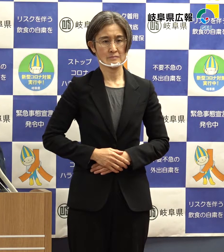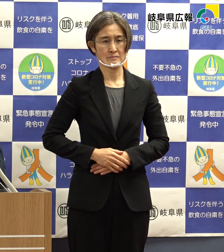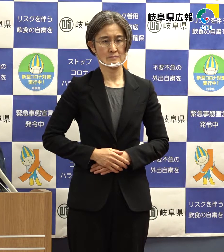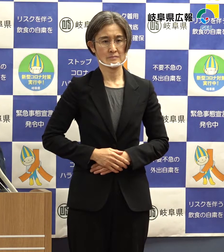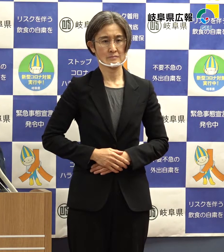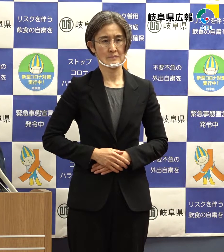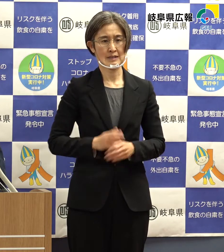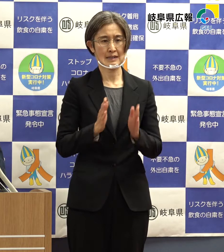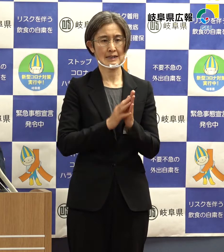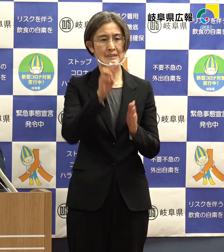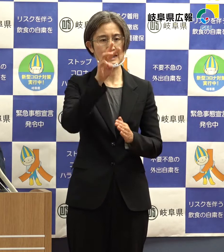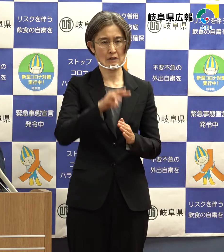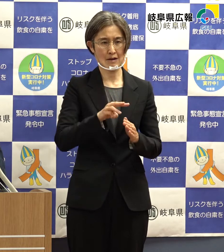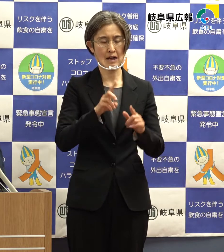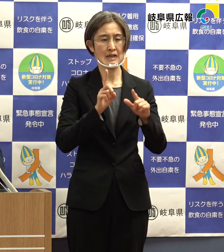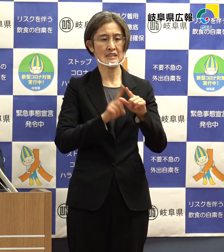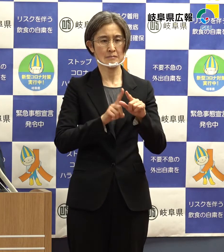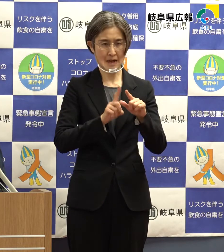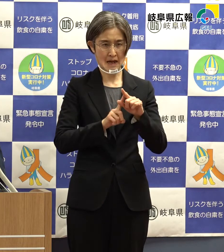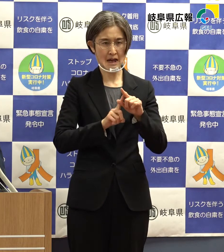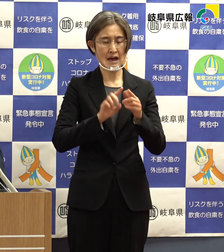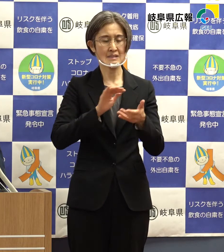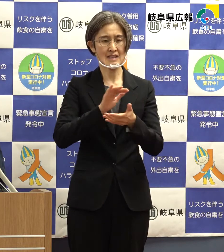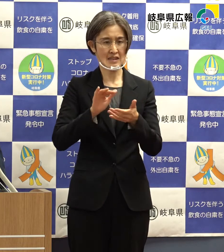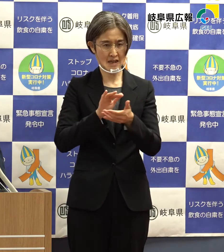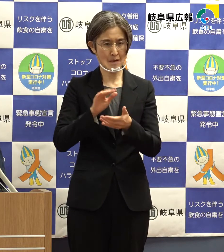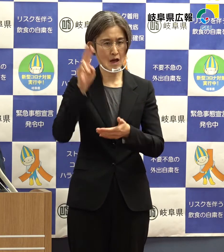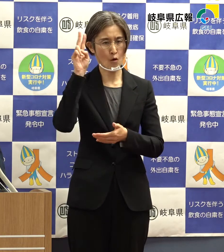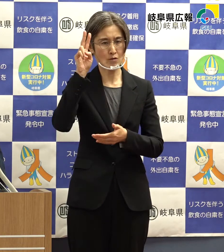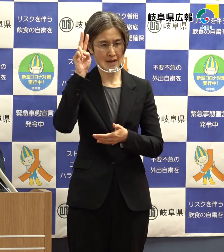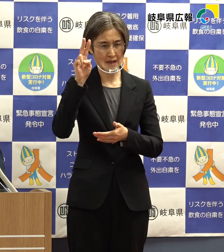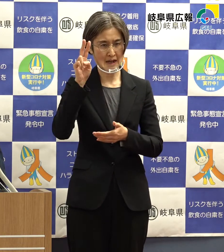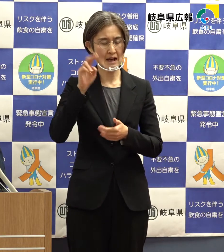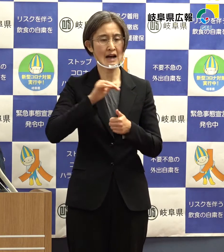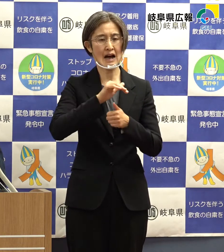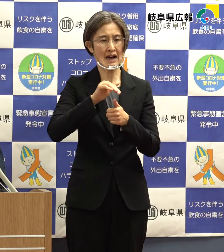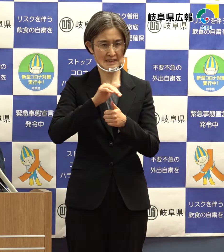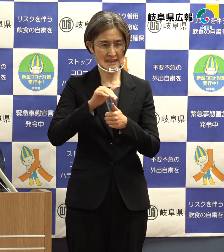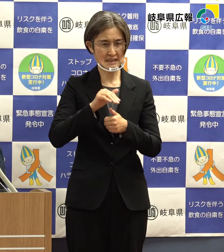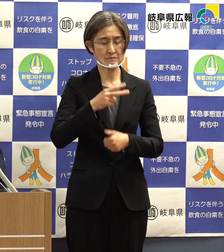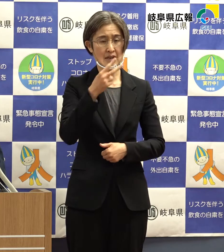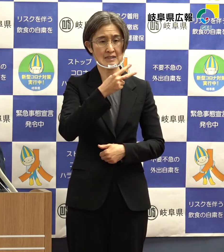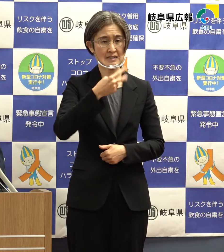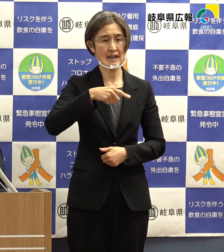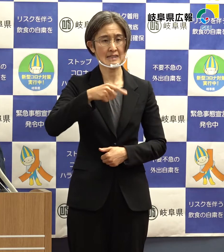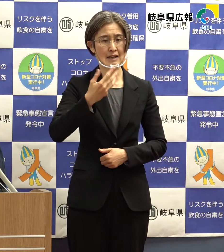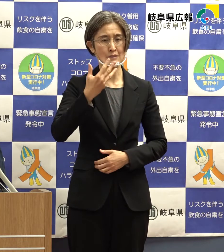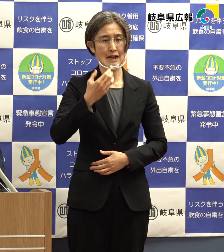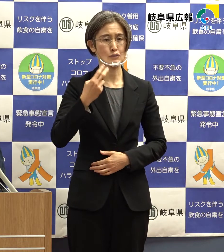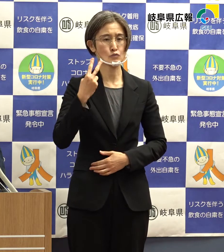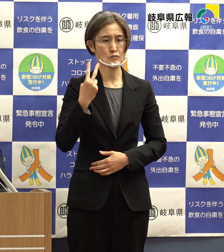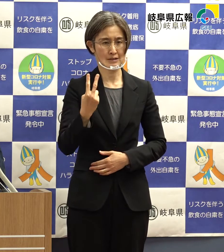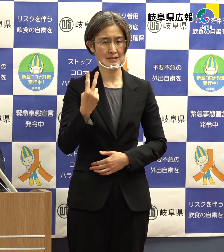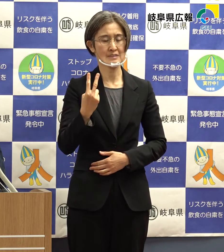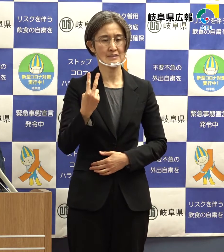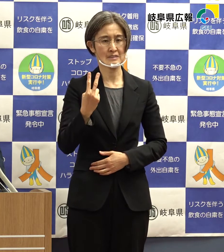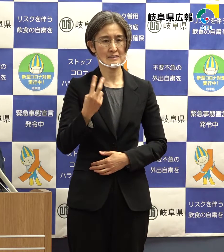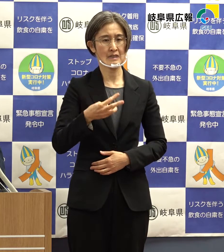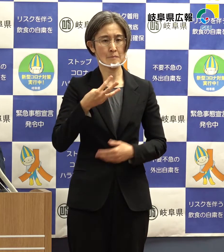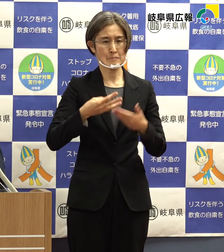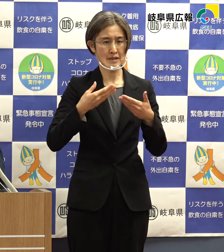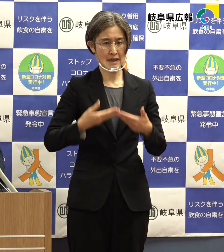その後神奈川、千葉、埼玉、大阪と続いて愛知県が2180人ということであります。三重県